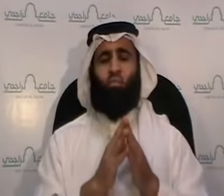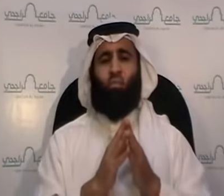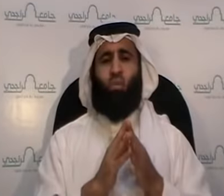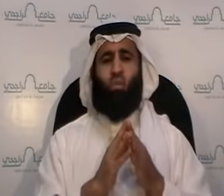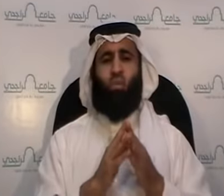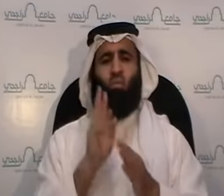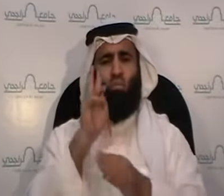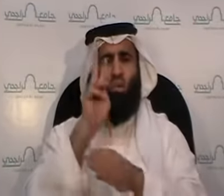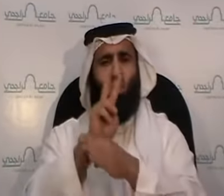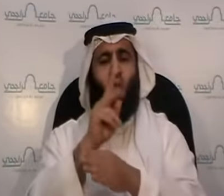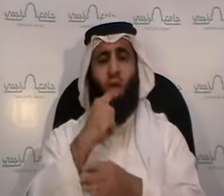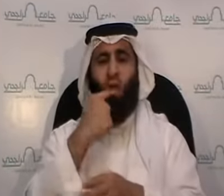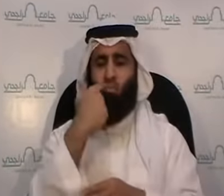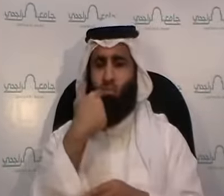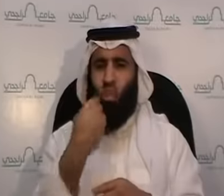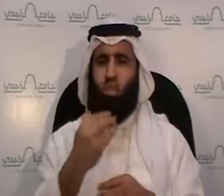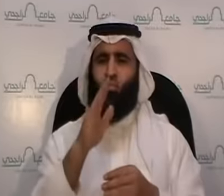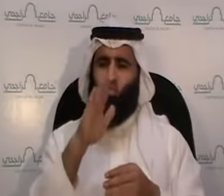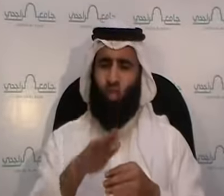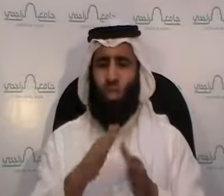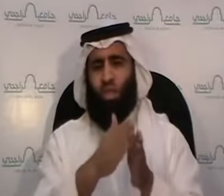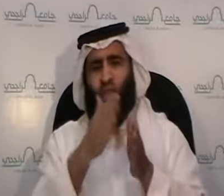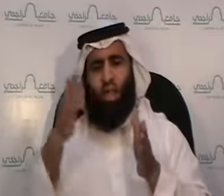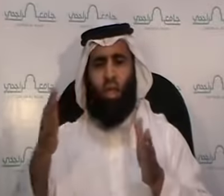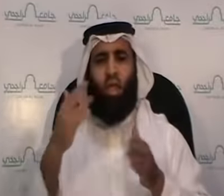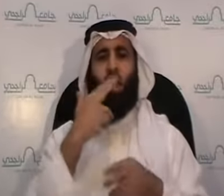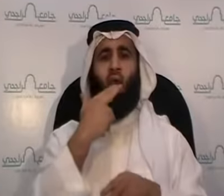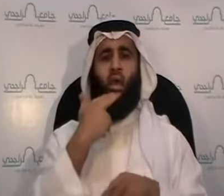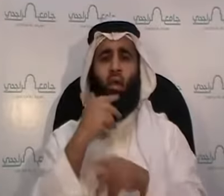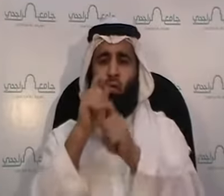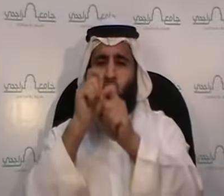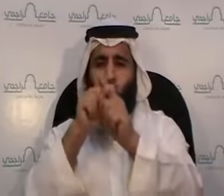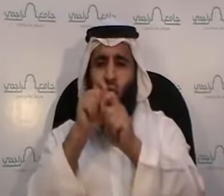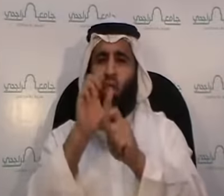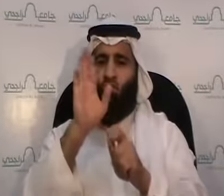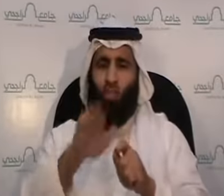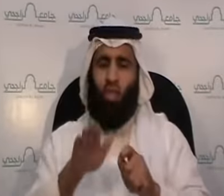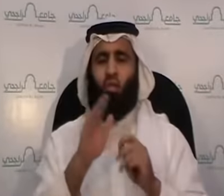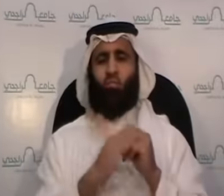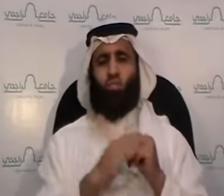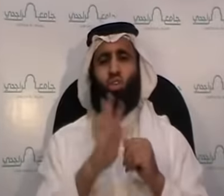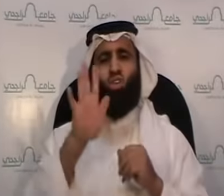والكلمات الطيبة التي تأمر بالخير وتنهى عن الشر، والتي